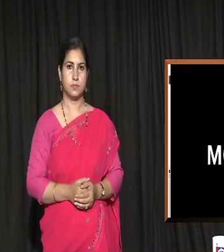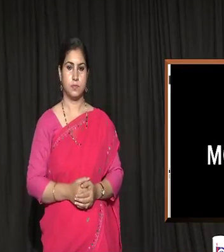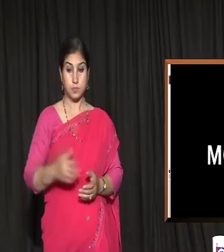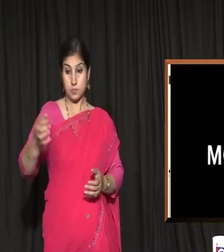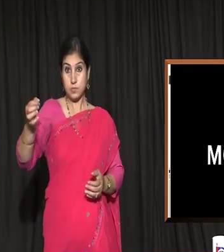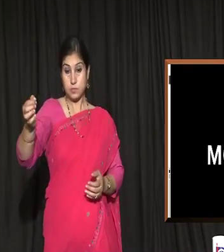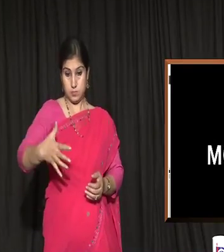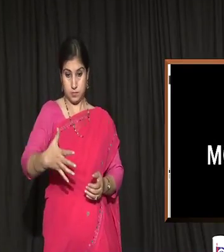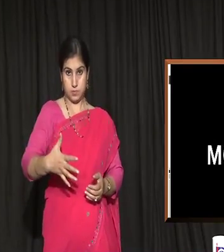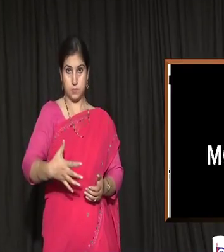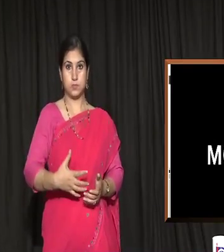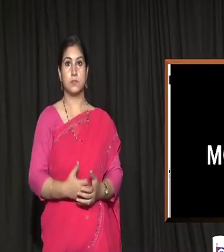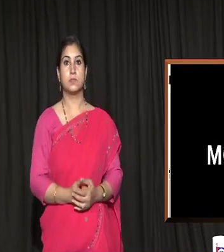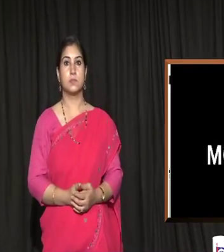मॉडर्न आधुनिक.